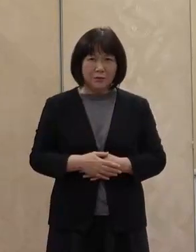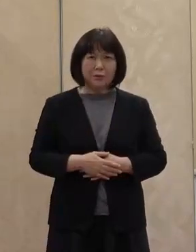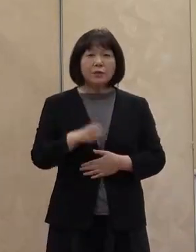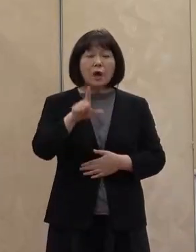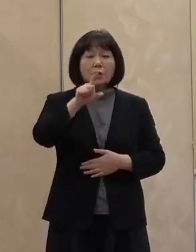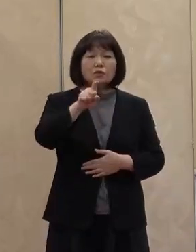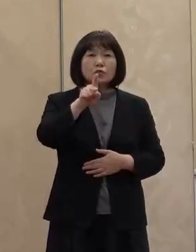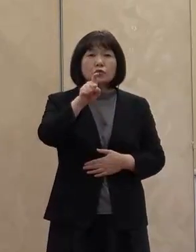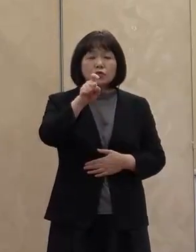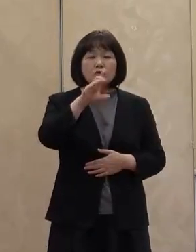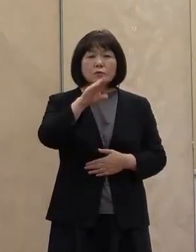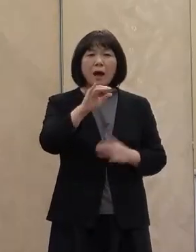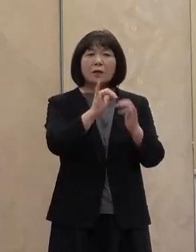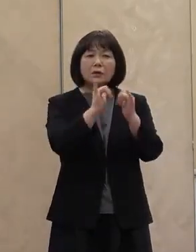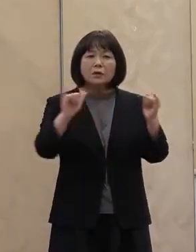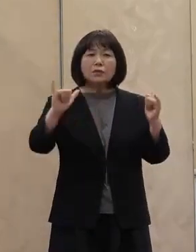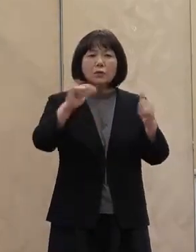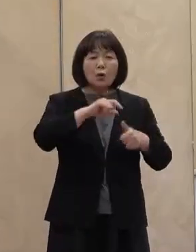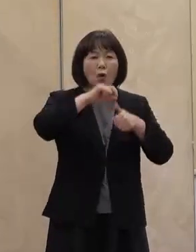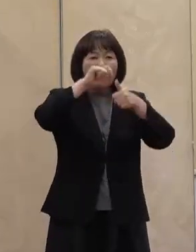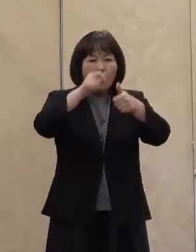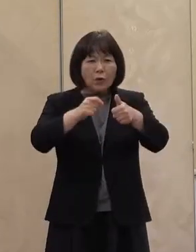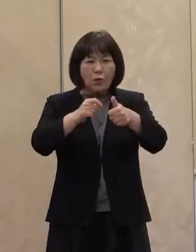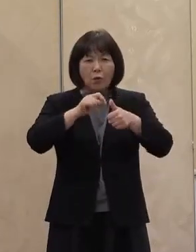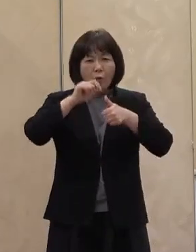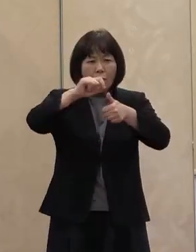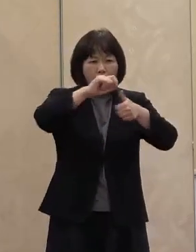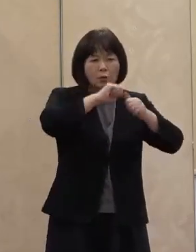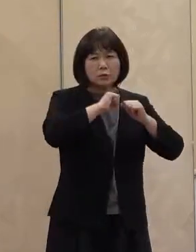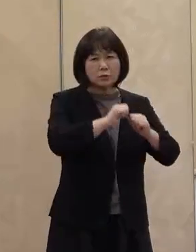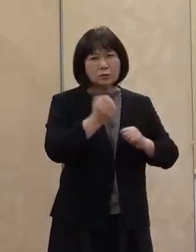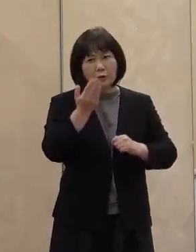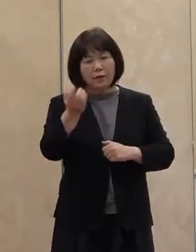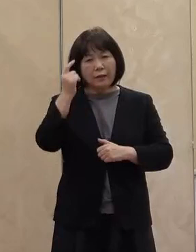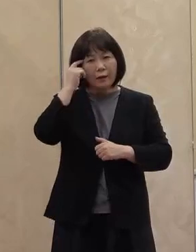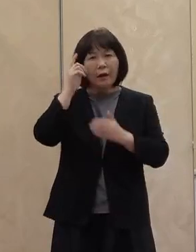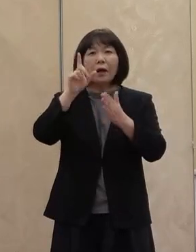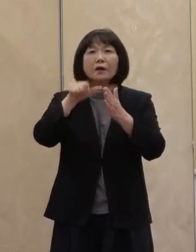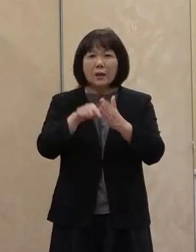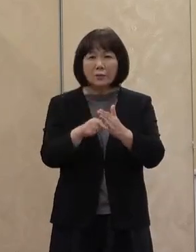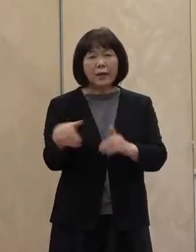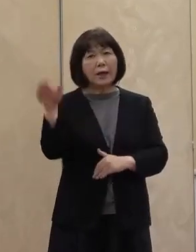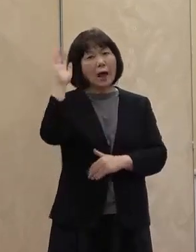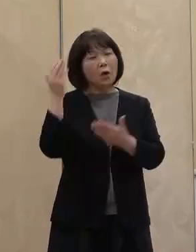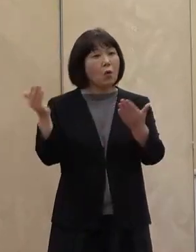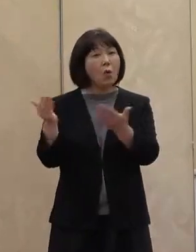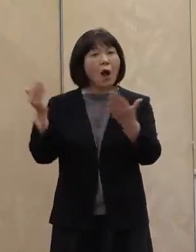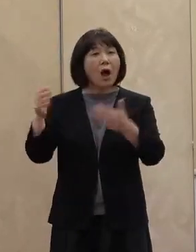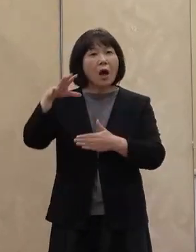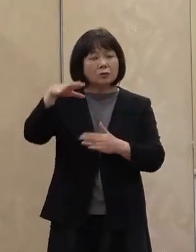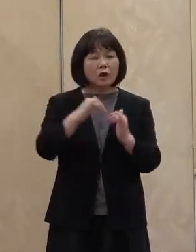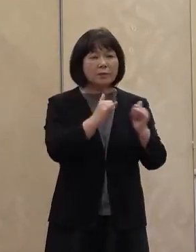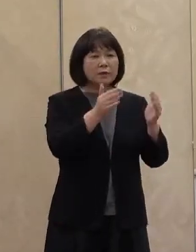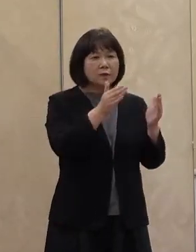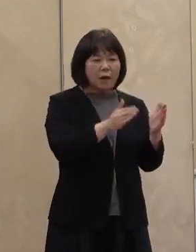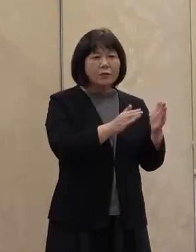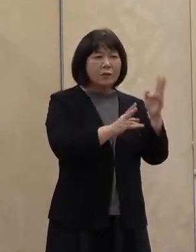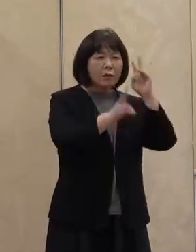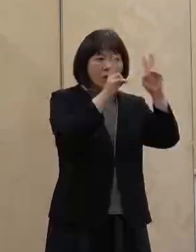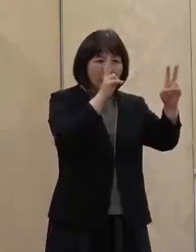10万人をどうやって、雇用の穴埋めをするかっていうのを考えたときに、ハローワークとか、いわゆる民間の支援っ